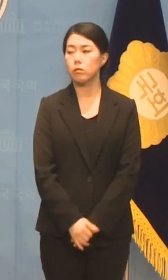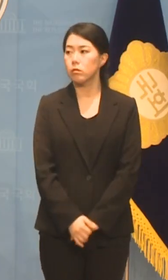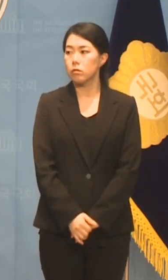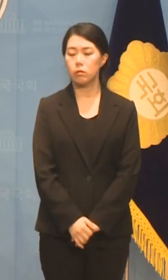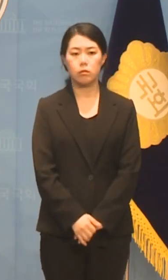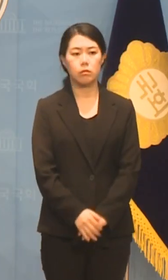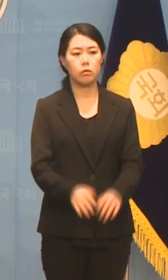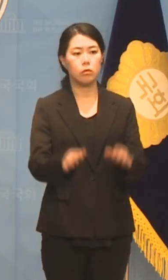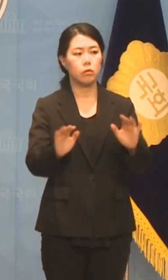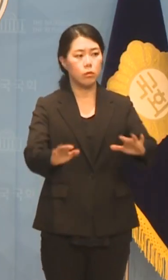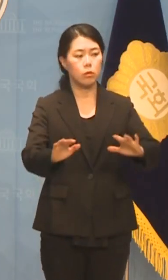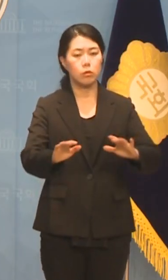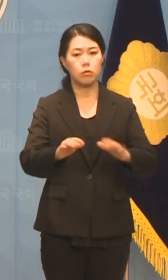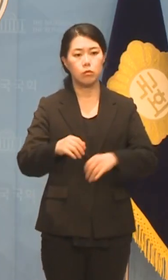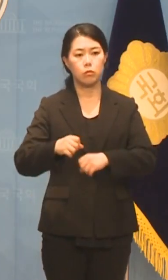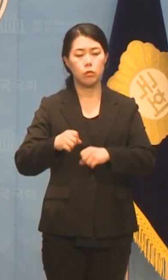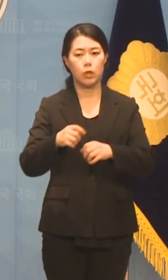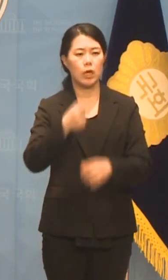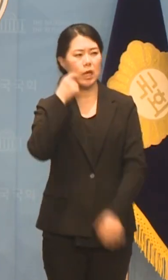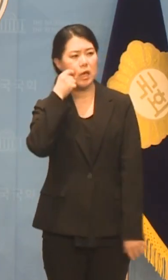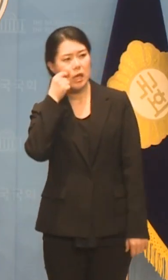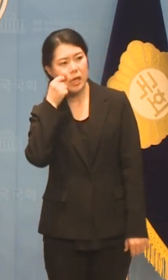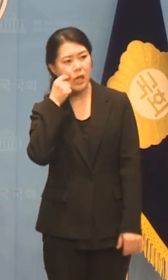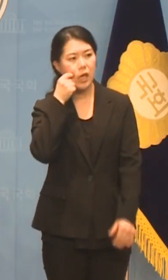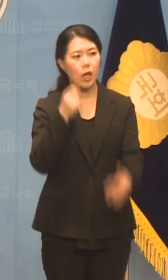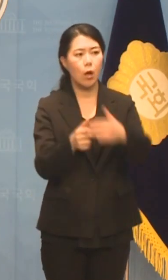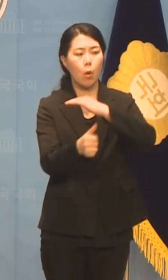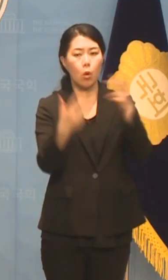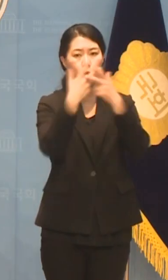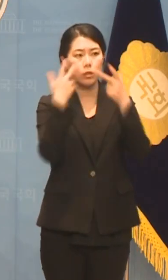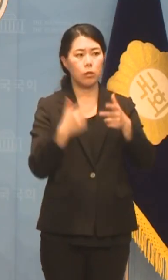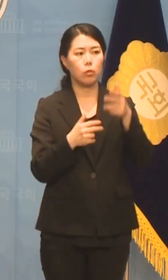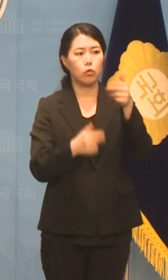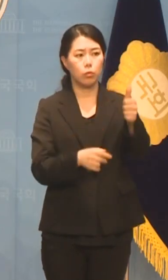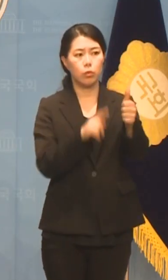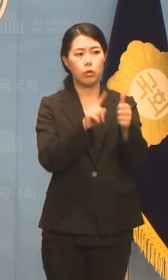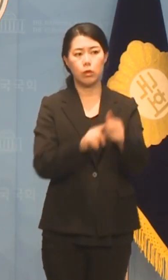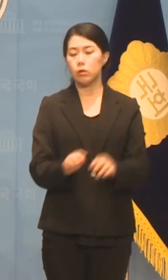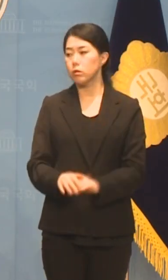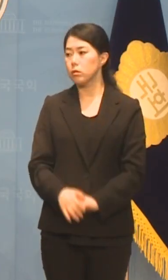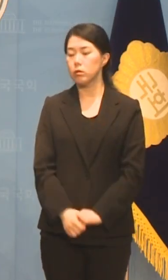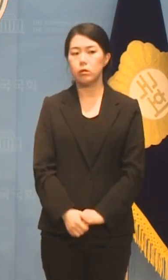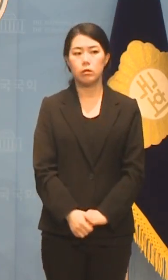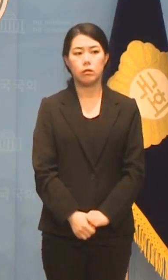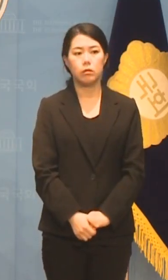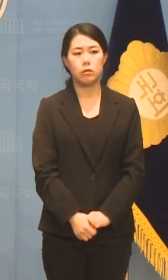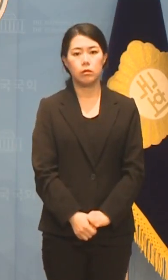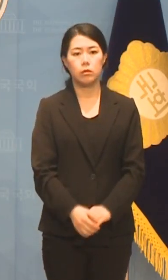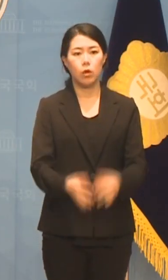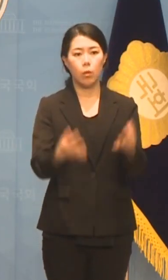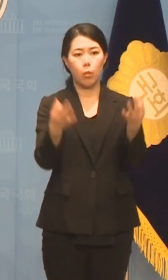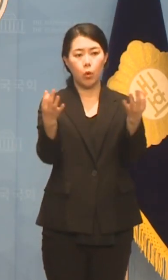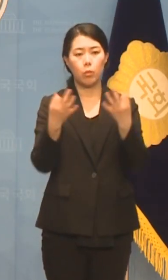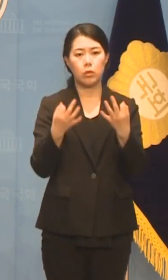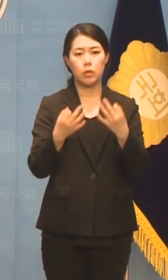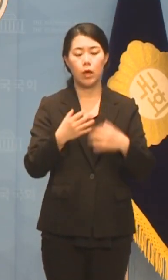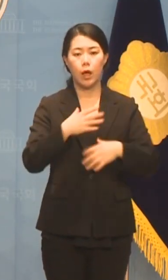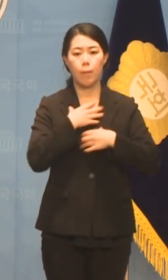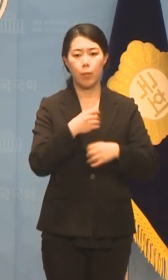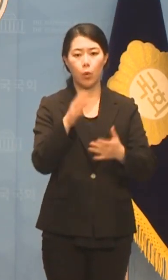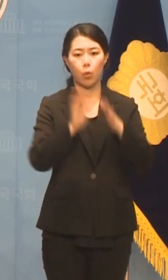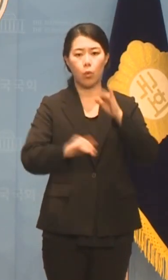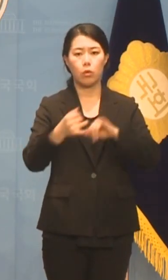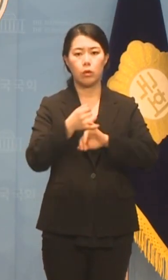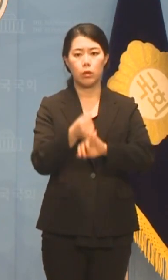군을 망치고 인기에 영업하려는 이재명 후보의 마구잡이식 포퓰리즘 안보 공약을